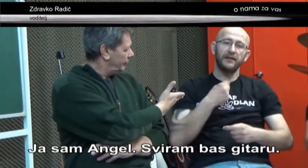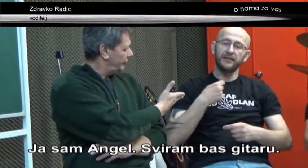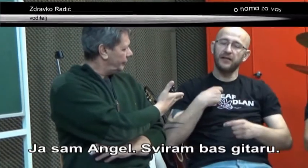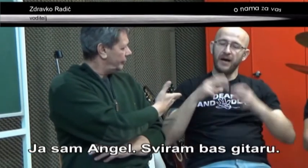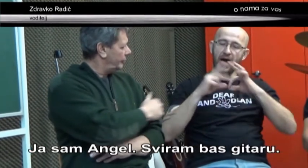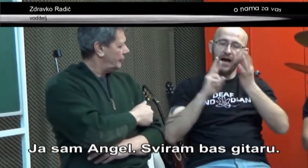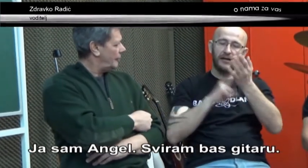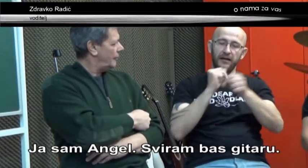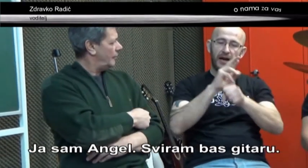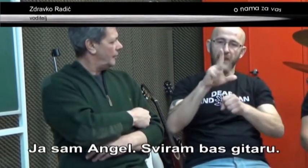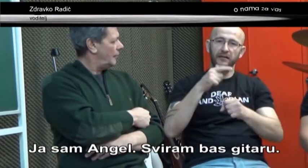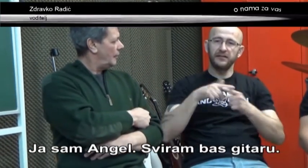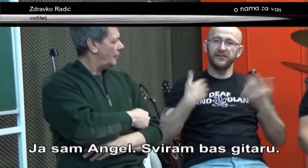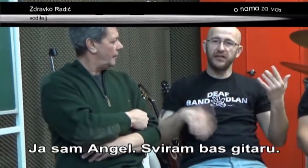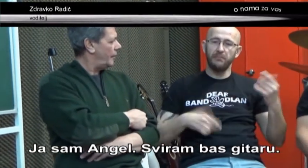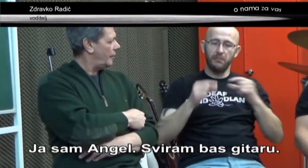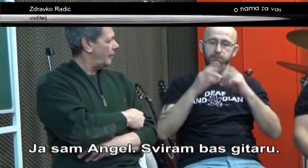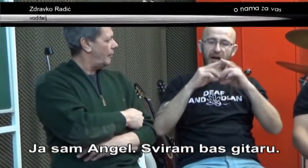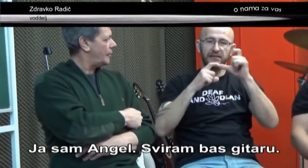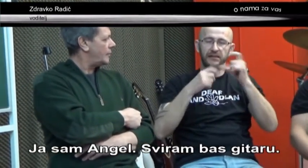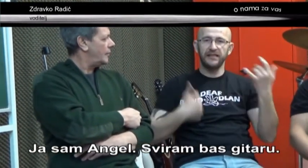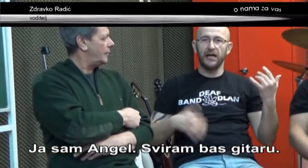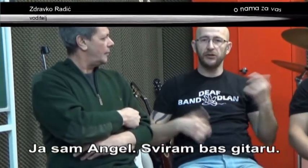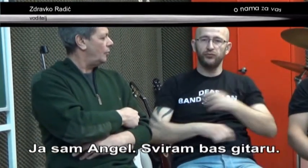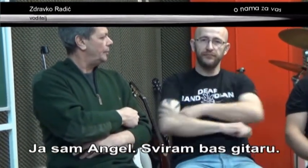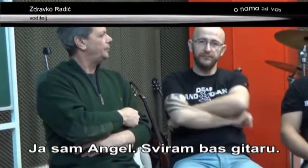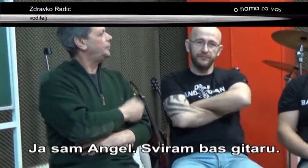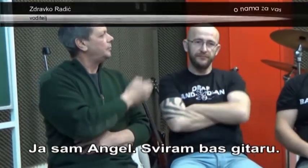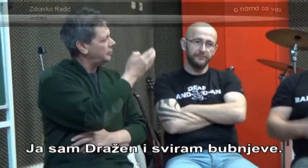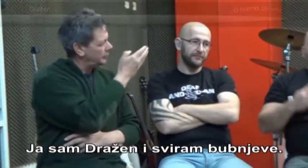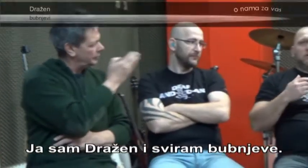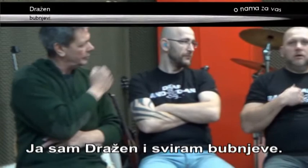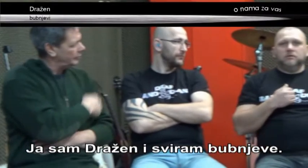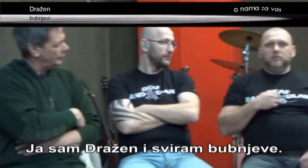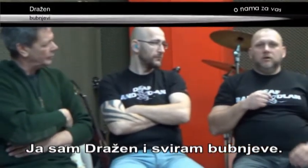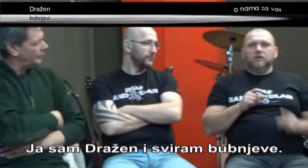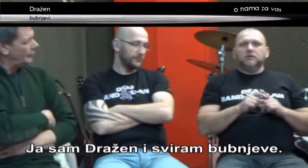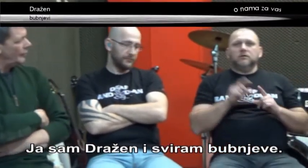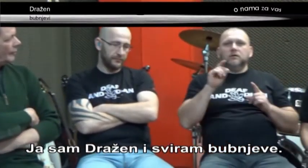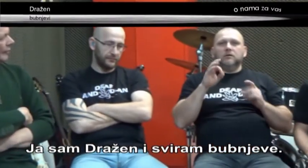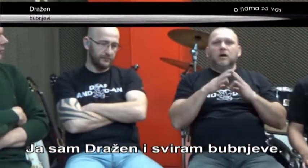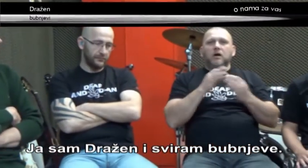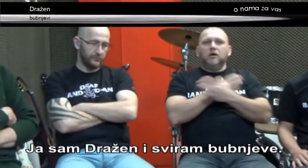sam sviram pa gitaru. Ja sam